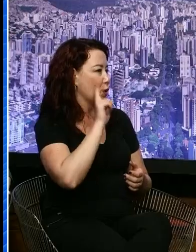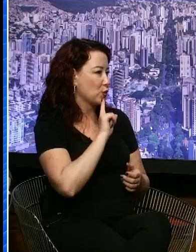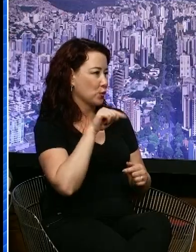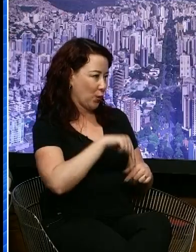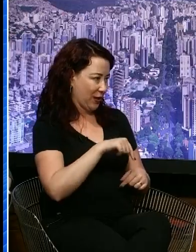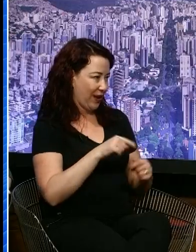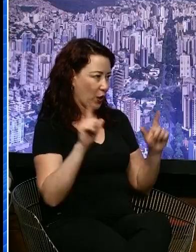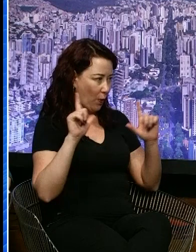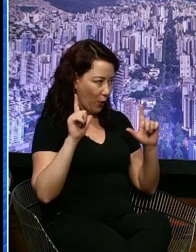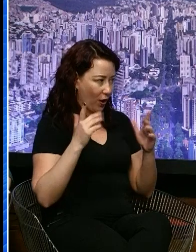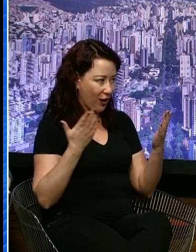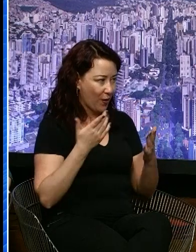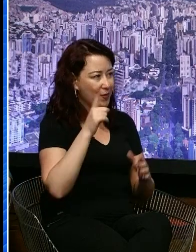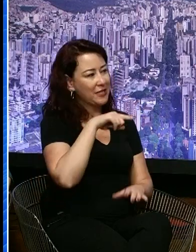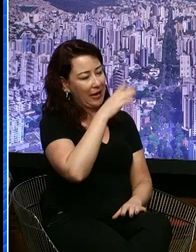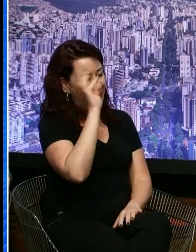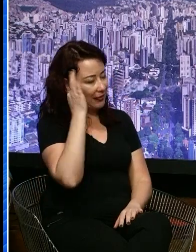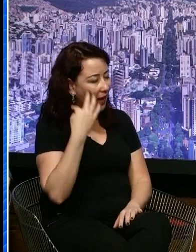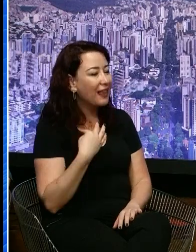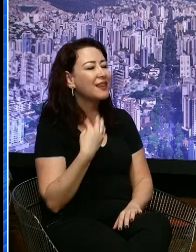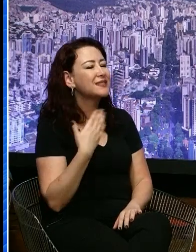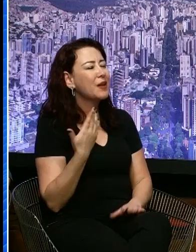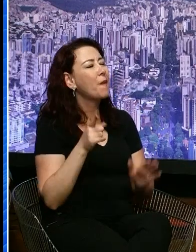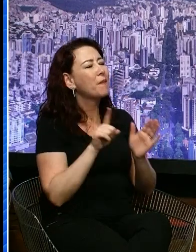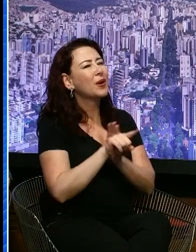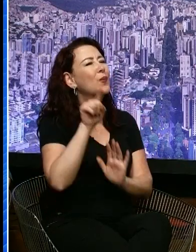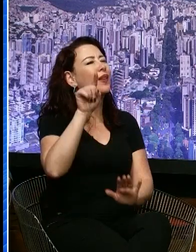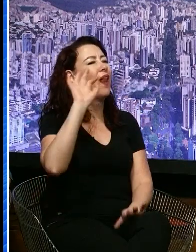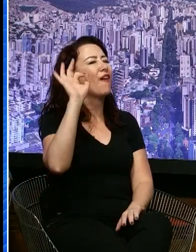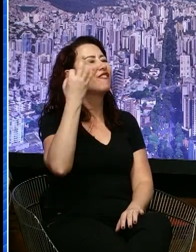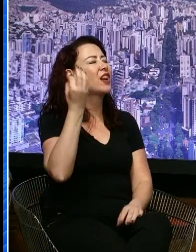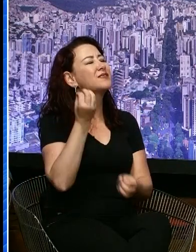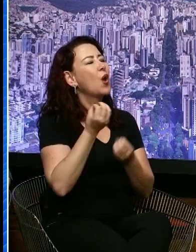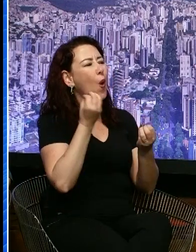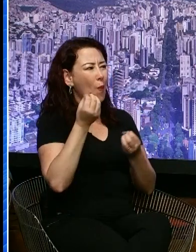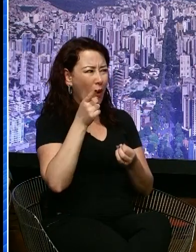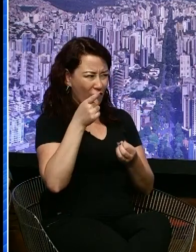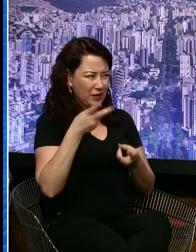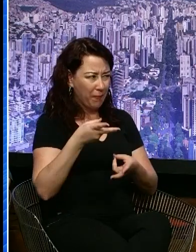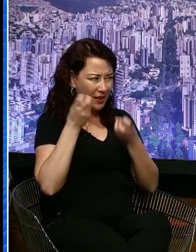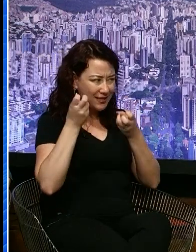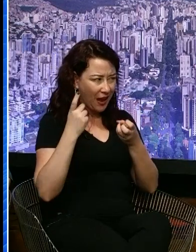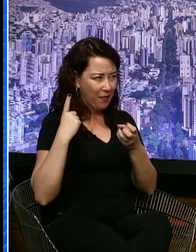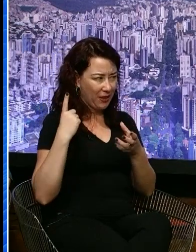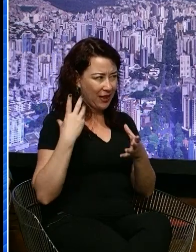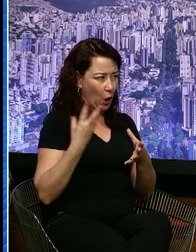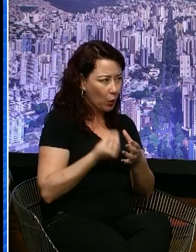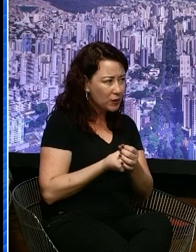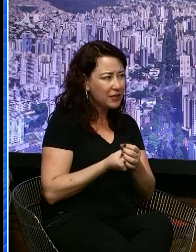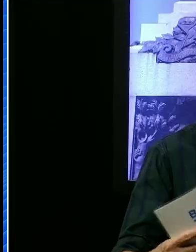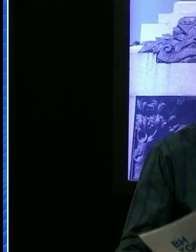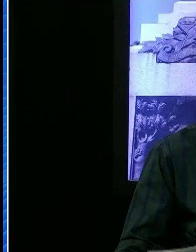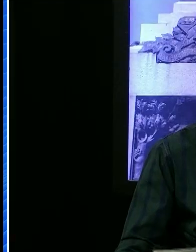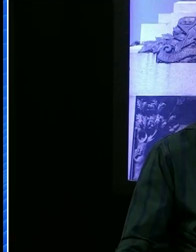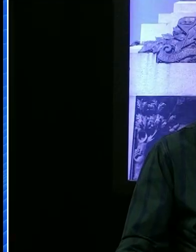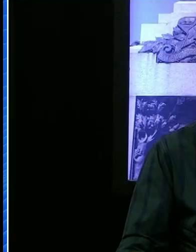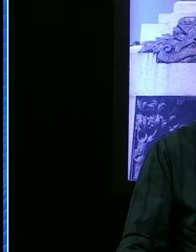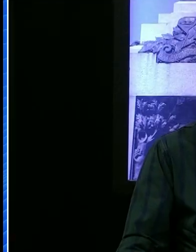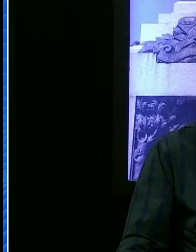programa, que é a Thais Abreu. Como é que é isso aí na França? Você nota um pouco mais de evolução nessa questão da inclusão das pessoas,